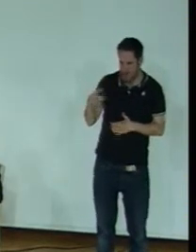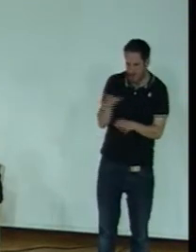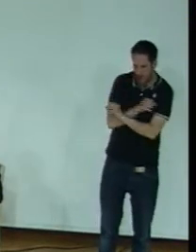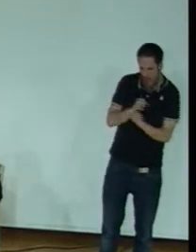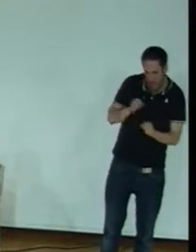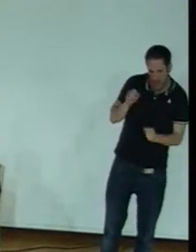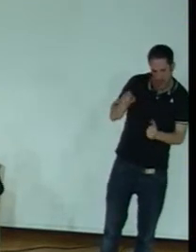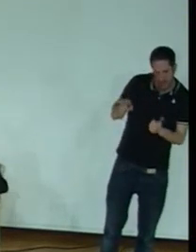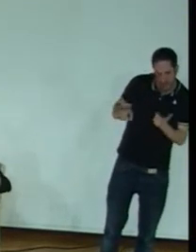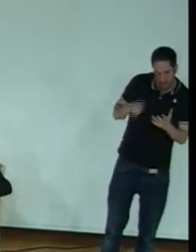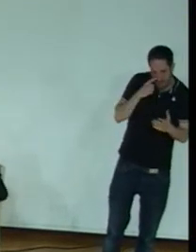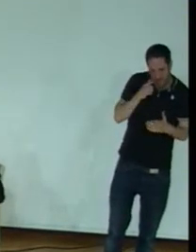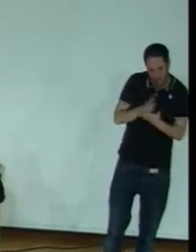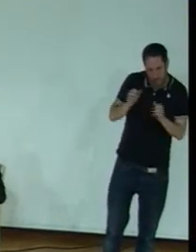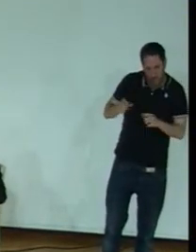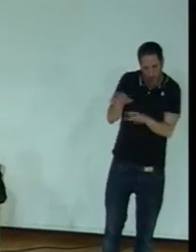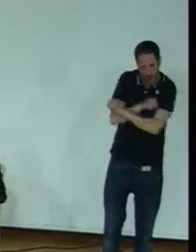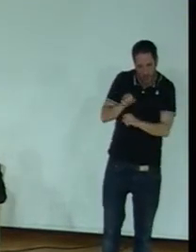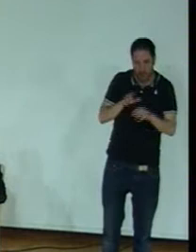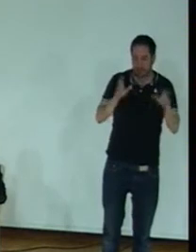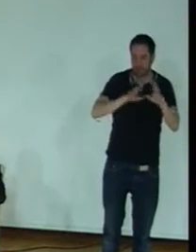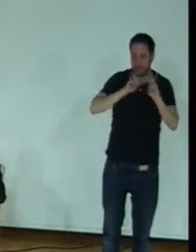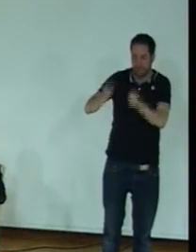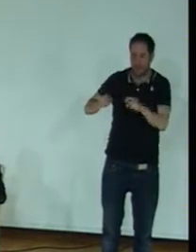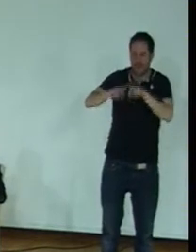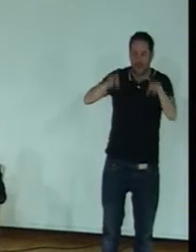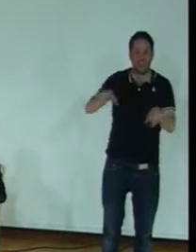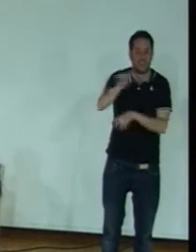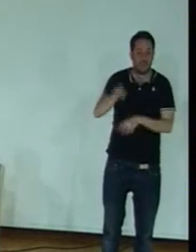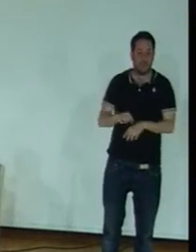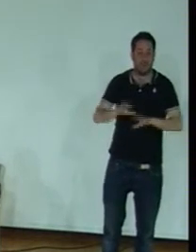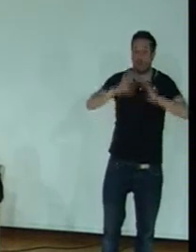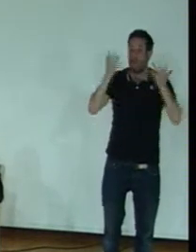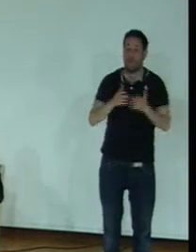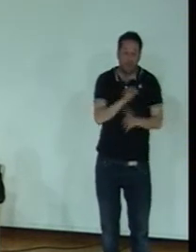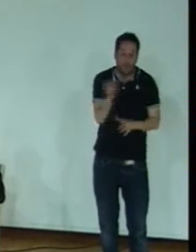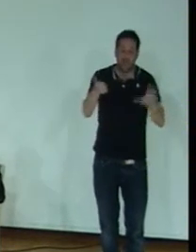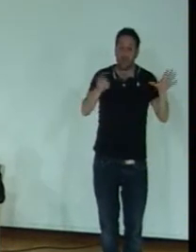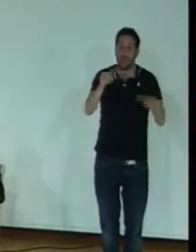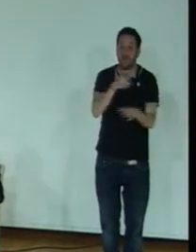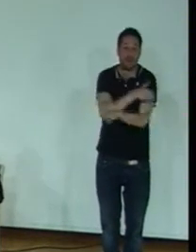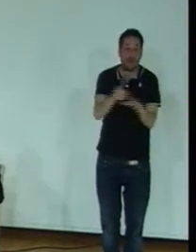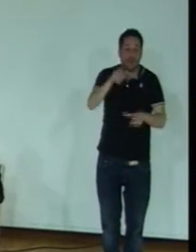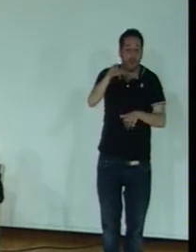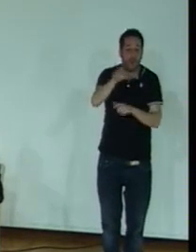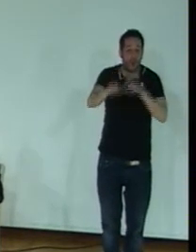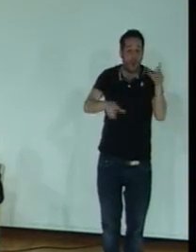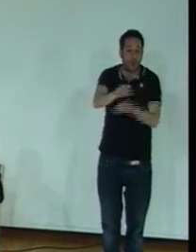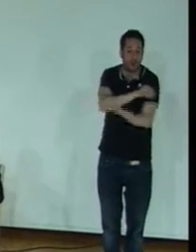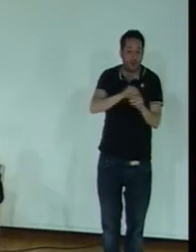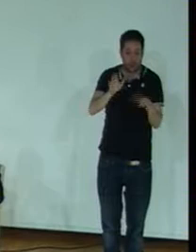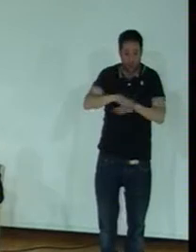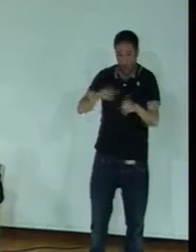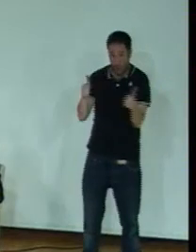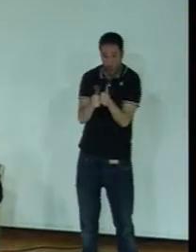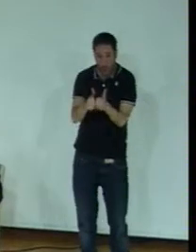défavorablement connus des services de police. Il y a plusieurs catégories de fiches S. Donc sur 60 millions d'habitants, 11 000 personnes qui font l'objet d'une fiche S, donc qui sont a